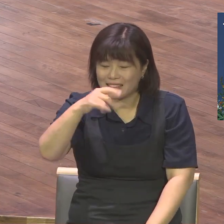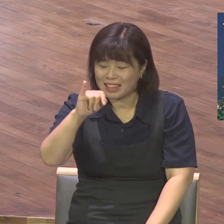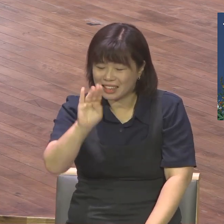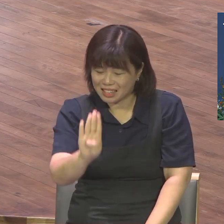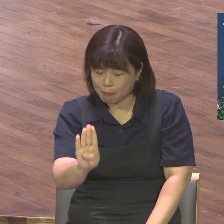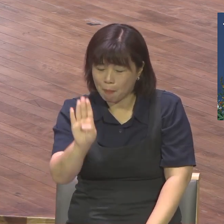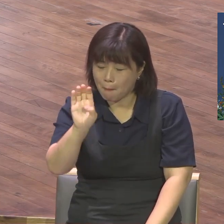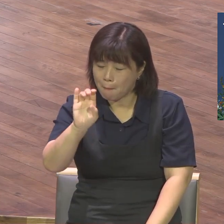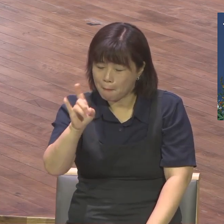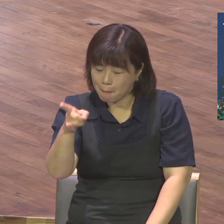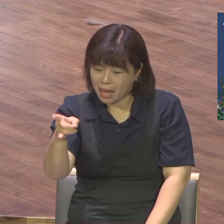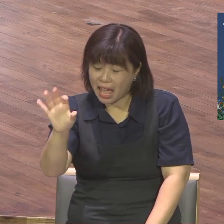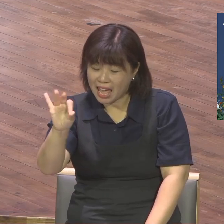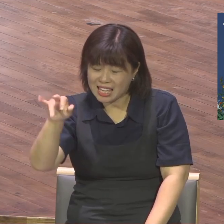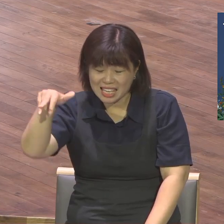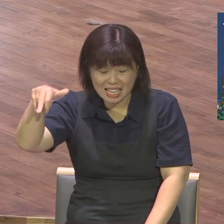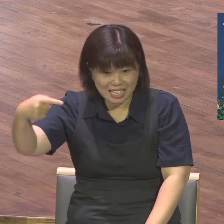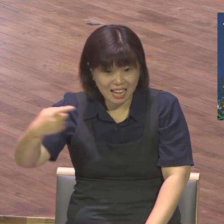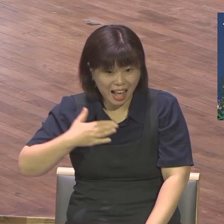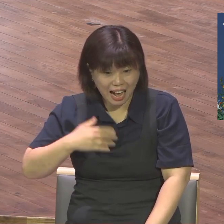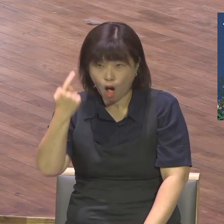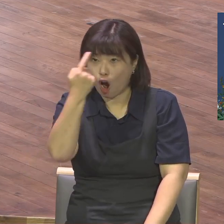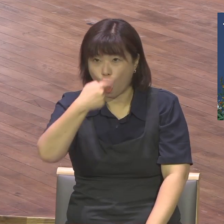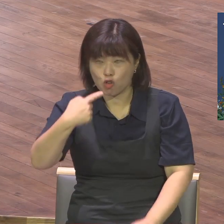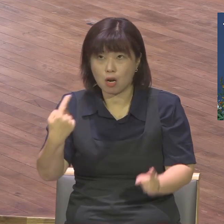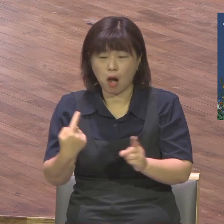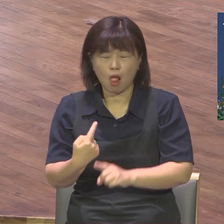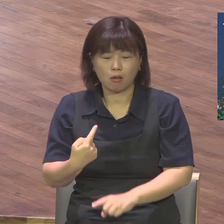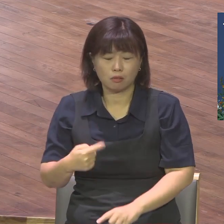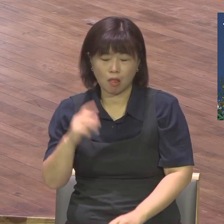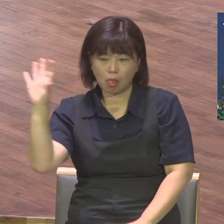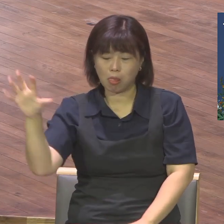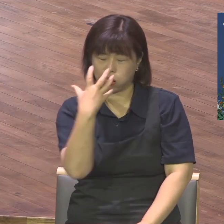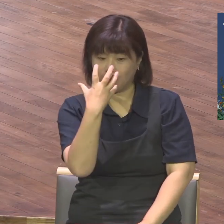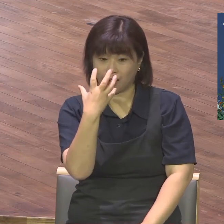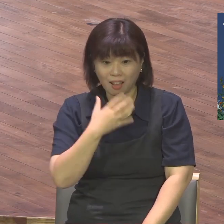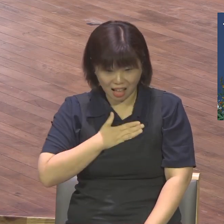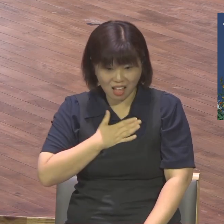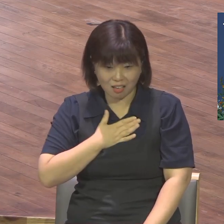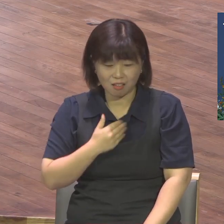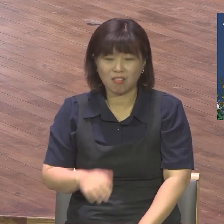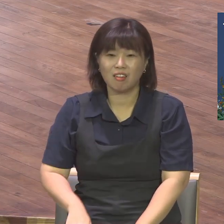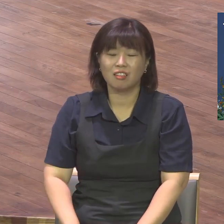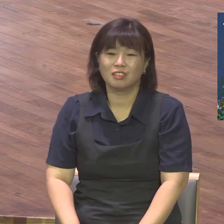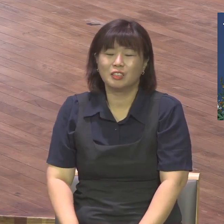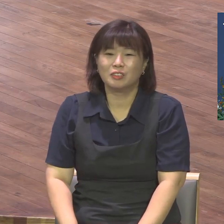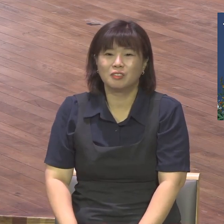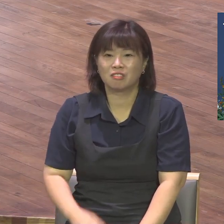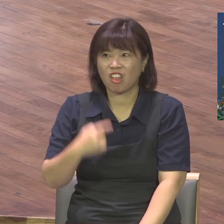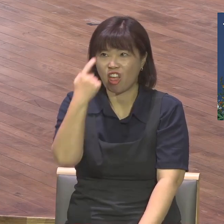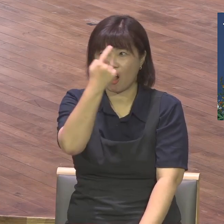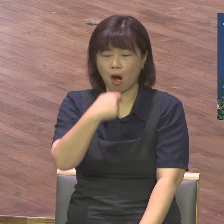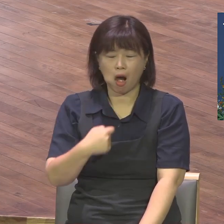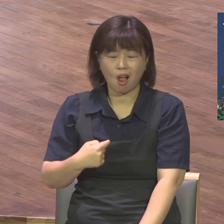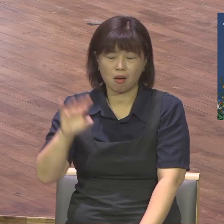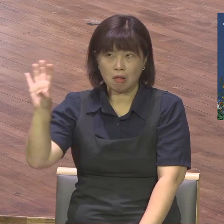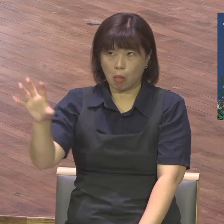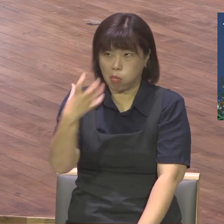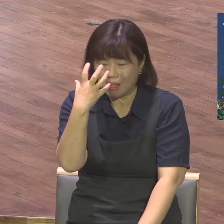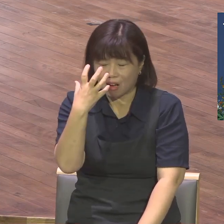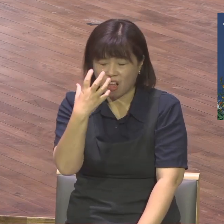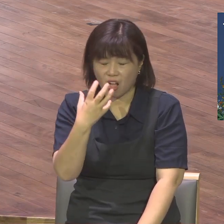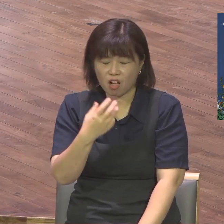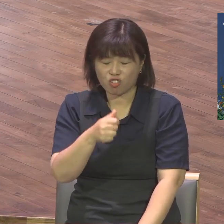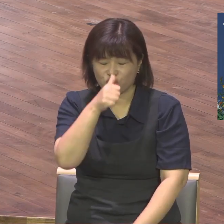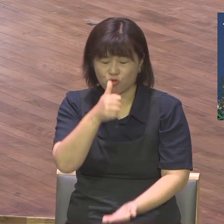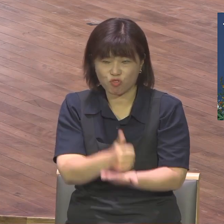딥페이크는 얼굴 사진을 합성해가지고 음란물로 그렇게 만드는 범죄잖아요.